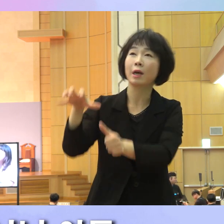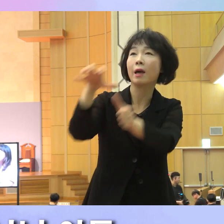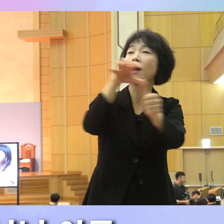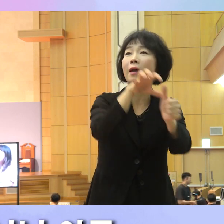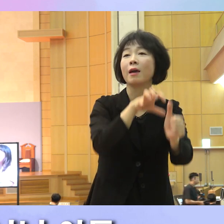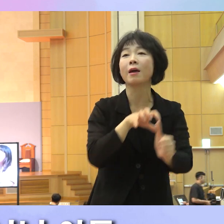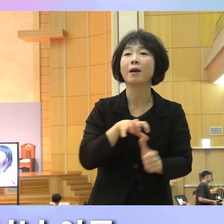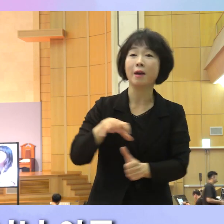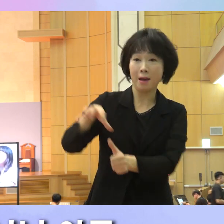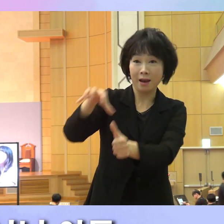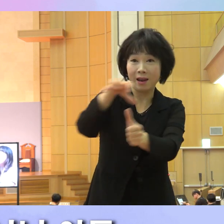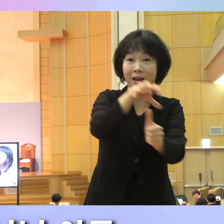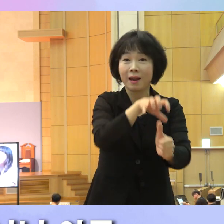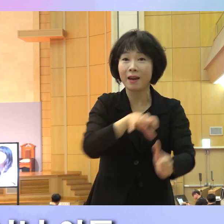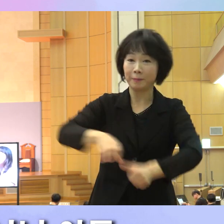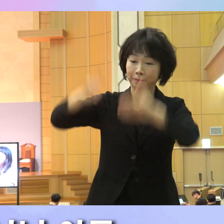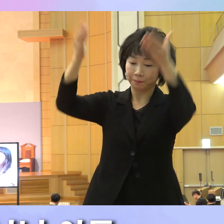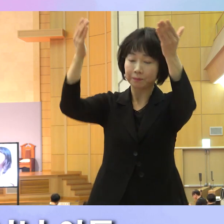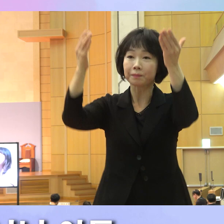지켜주시네.